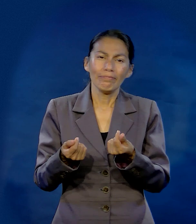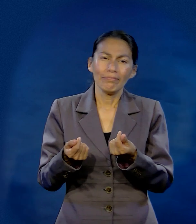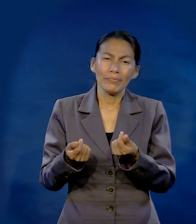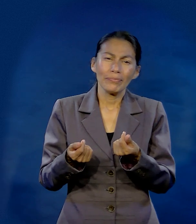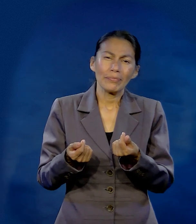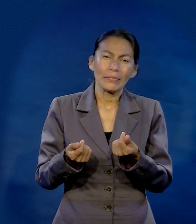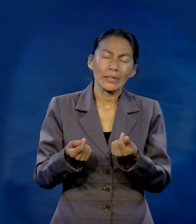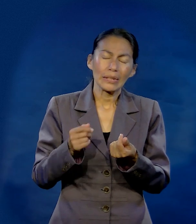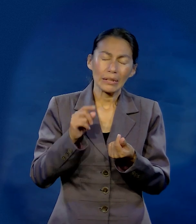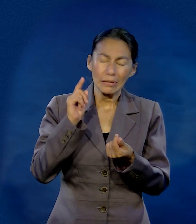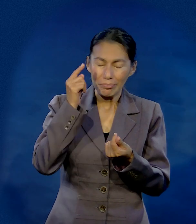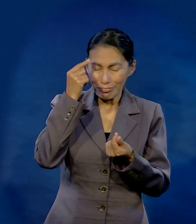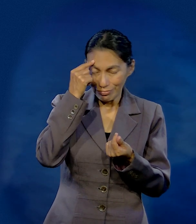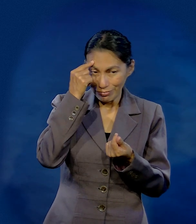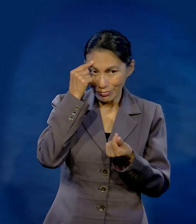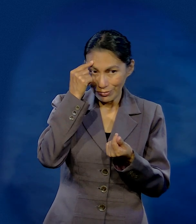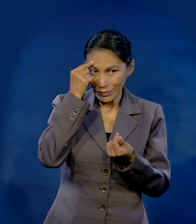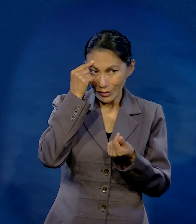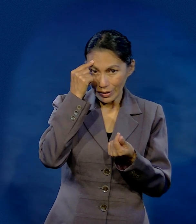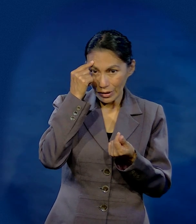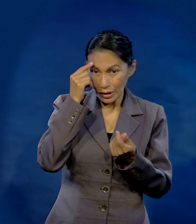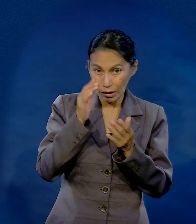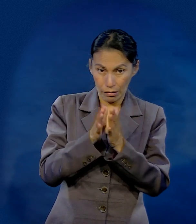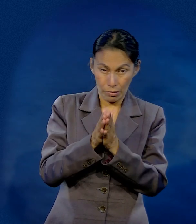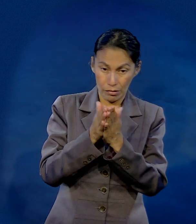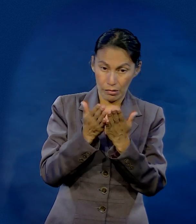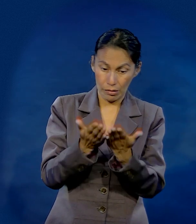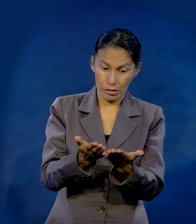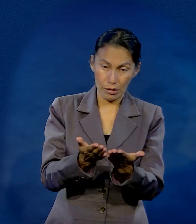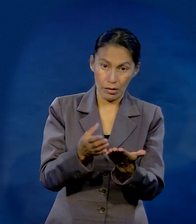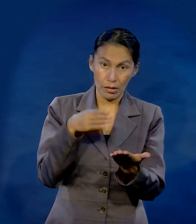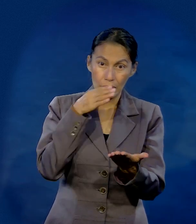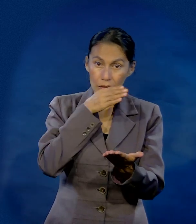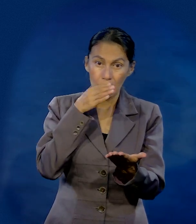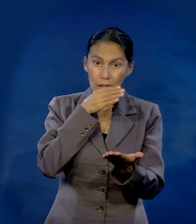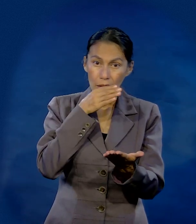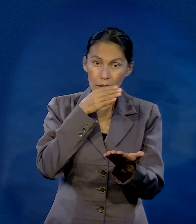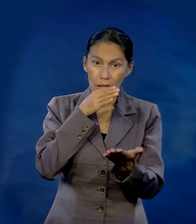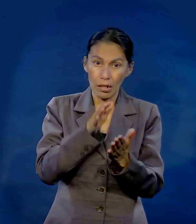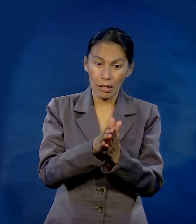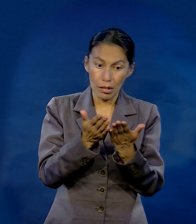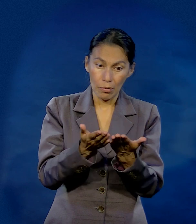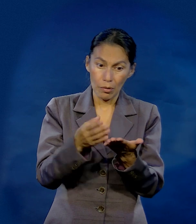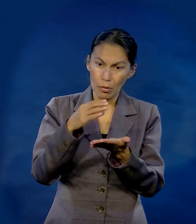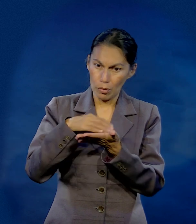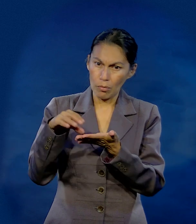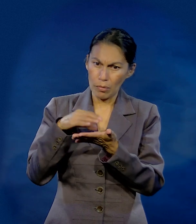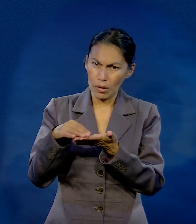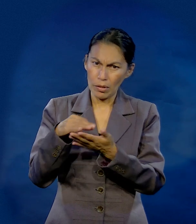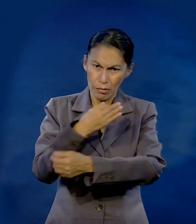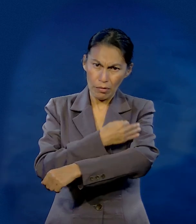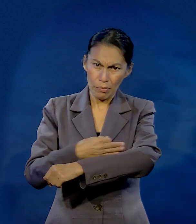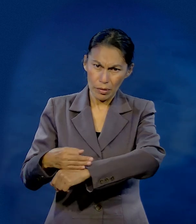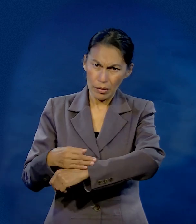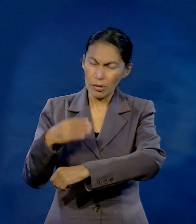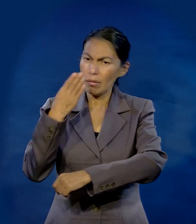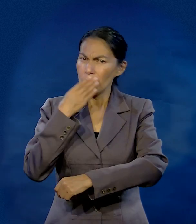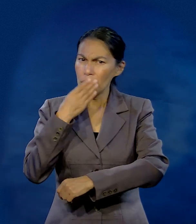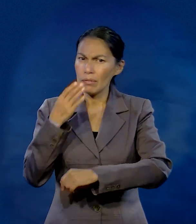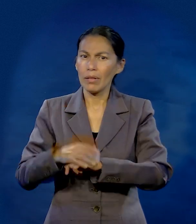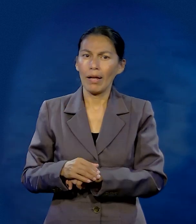Pregúnteme cuando mejor no me pregunte cuándo cenamos porque siempre anduve corriendo corriendo